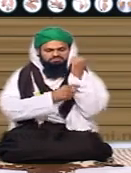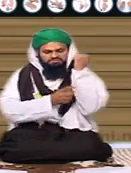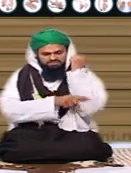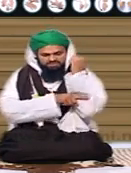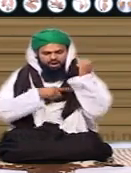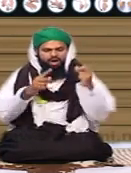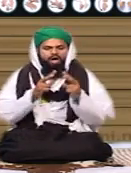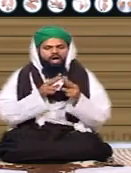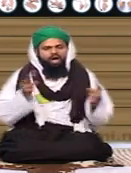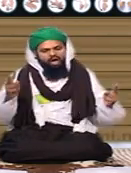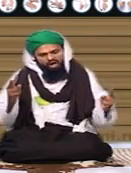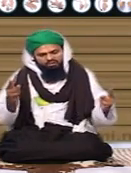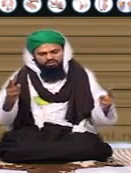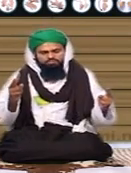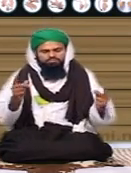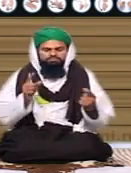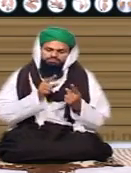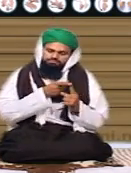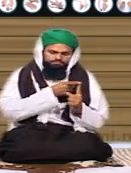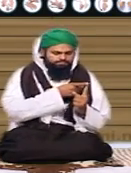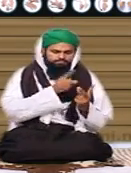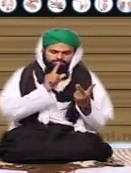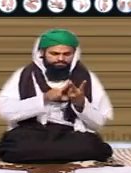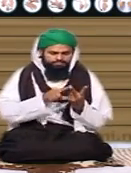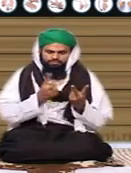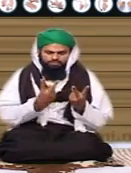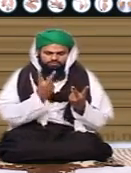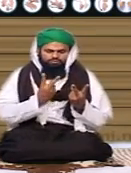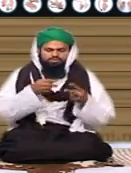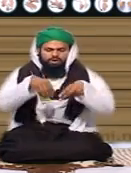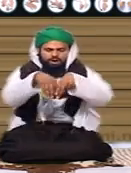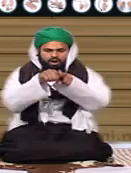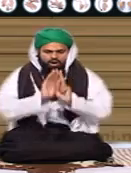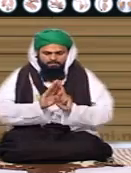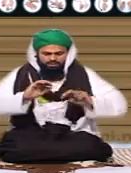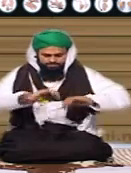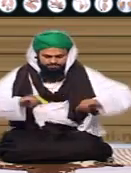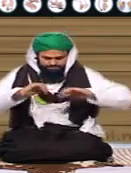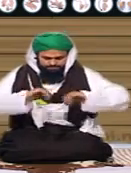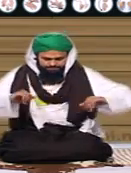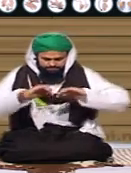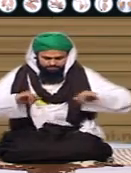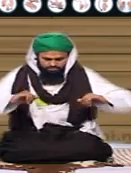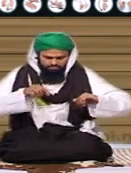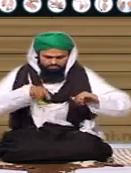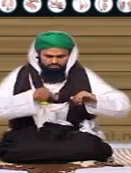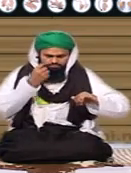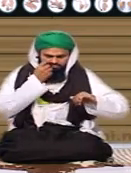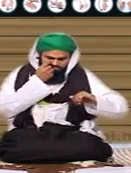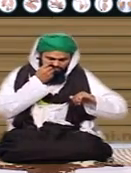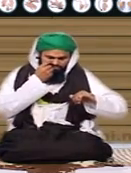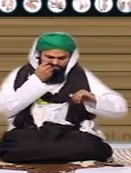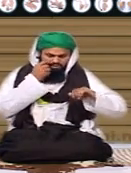پھر میں نے دوسری قبر کو کھودا تو اس قبر میں جو مردہ تھا اس کی